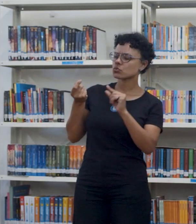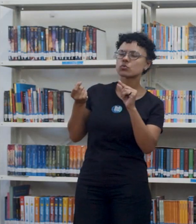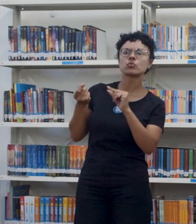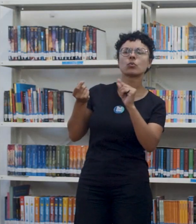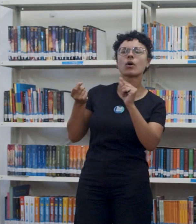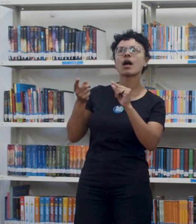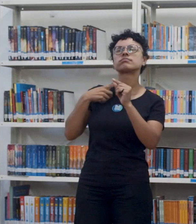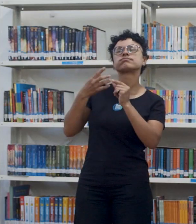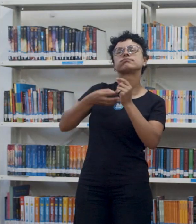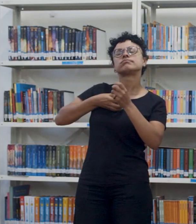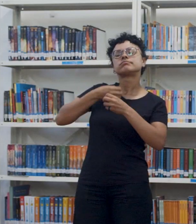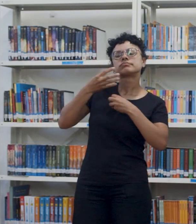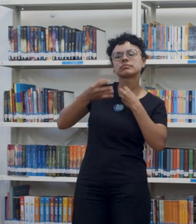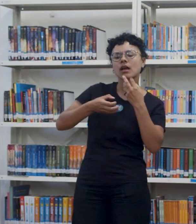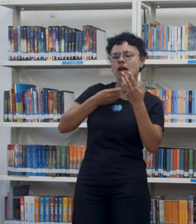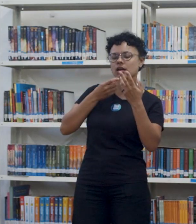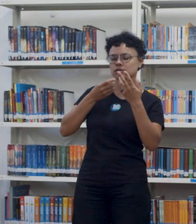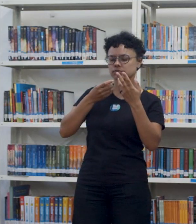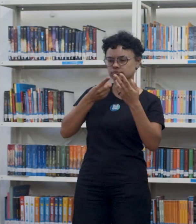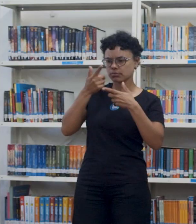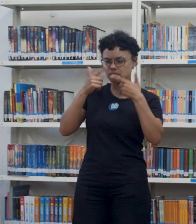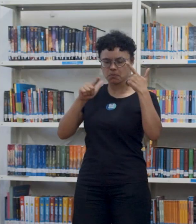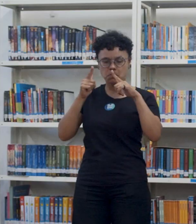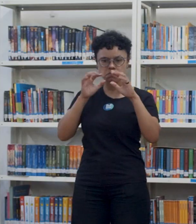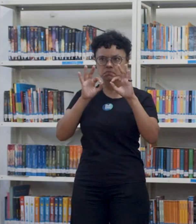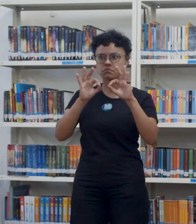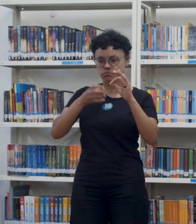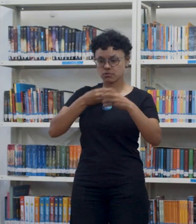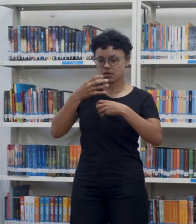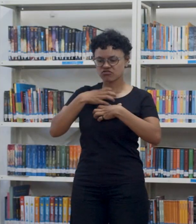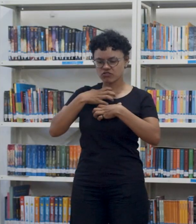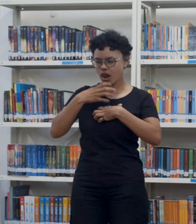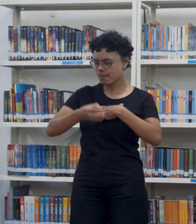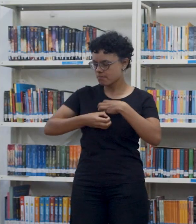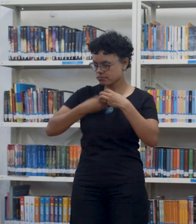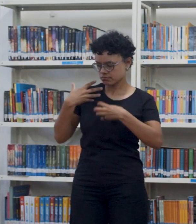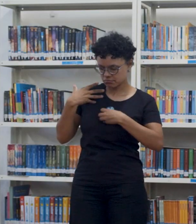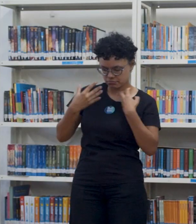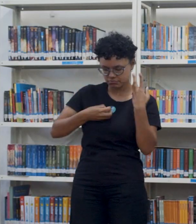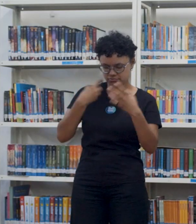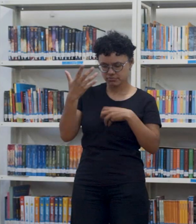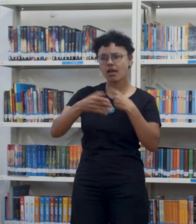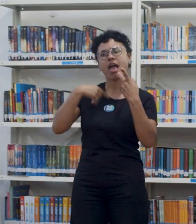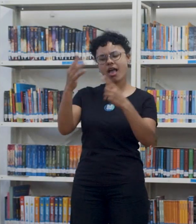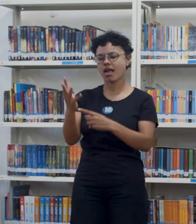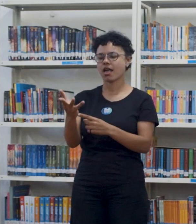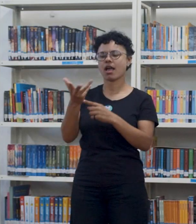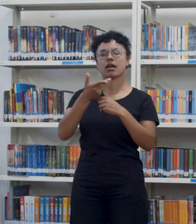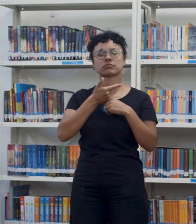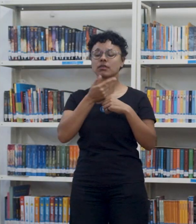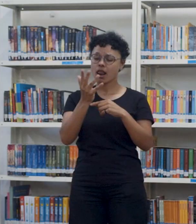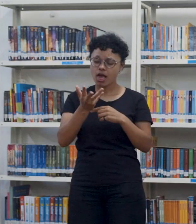a expressão máxima de pôr para fora o sentimento. Arte ao ler